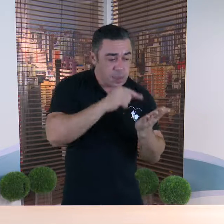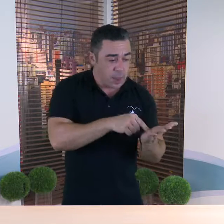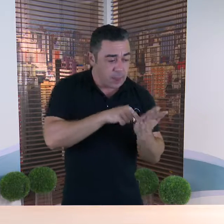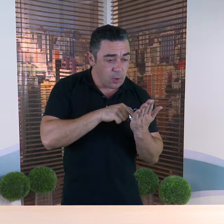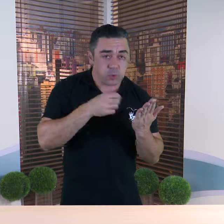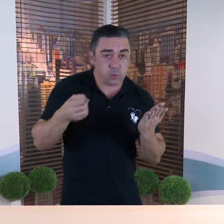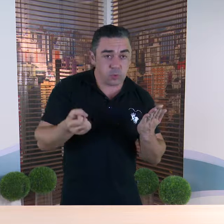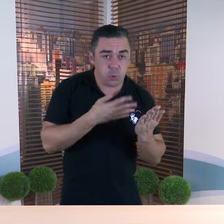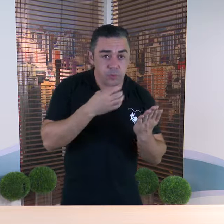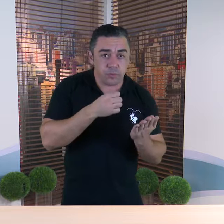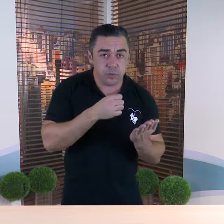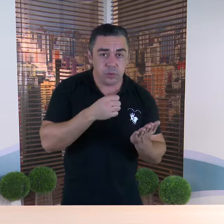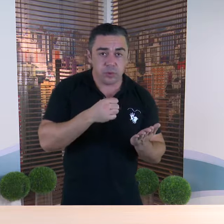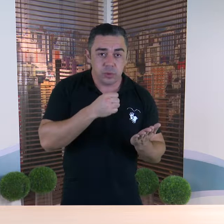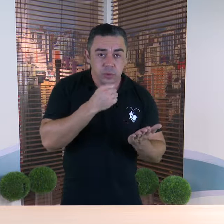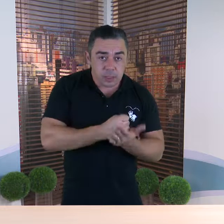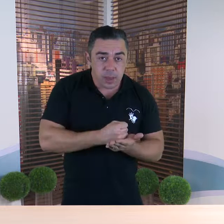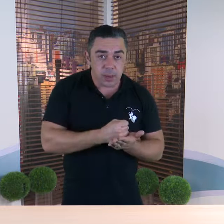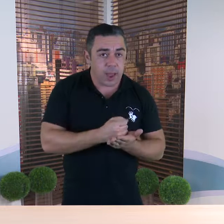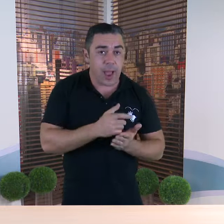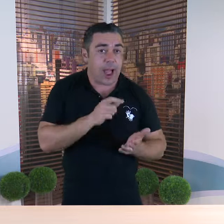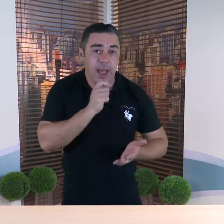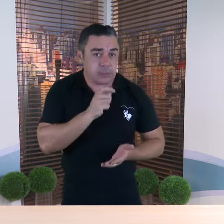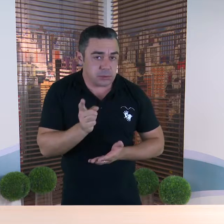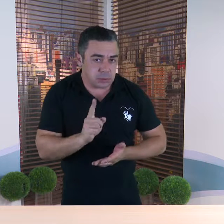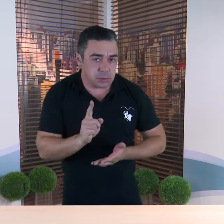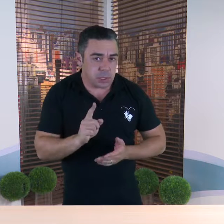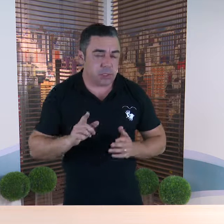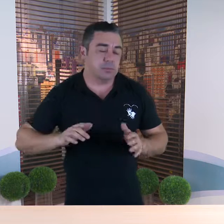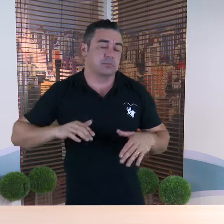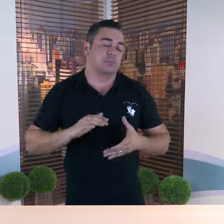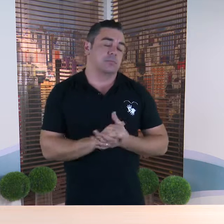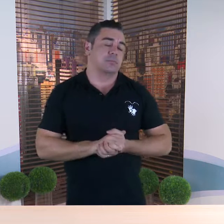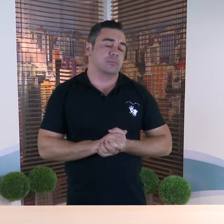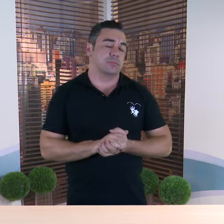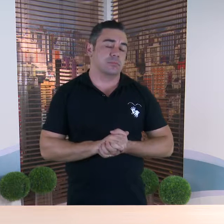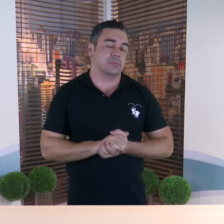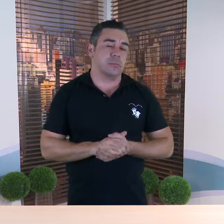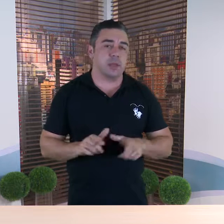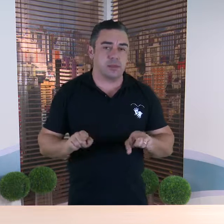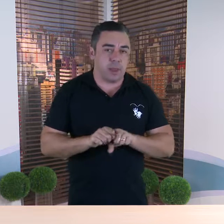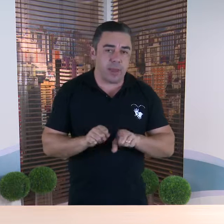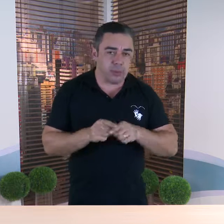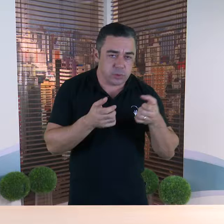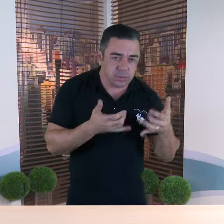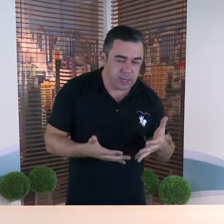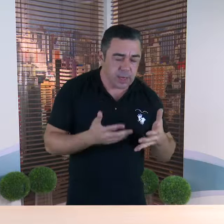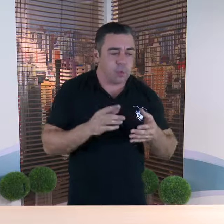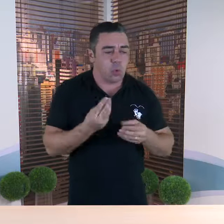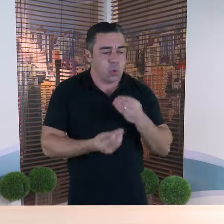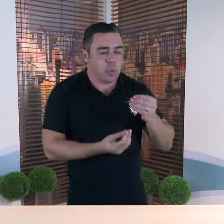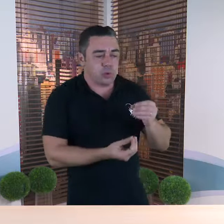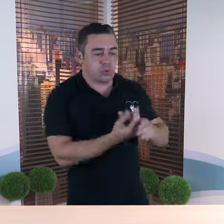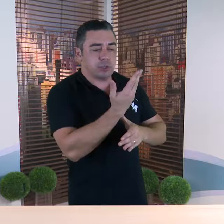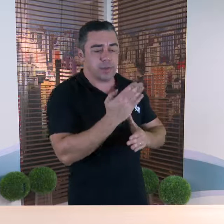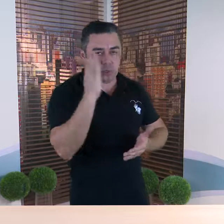o Novo Testamento, ainda não havia chegado. Mesmo não tratando sobre a existência do mal,